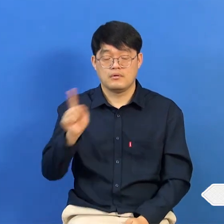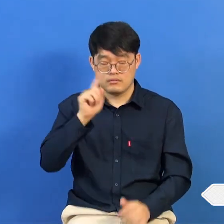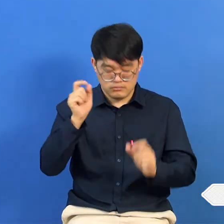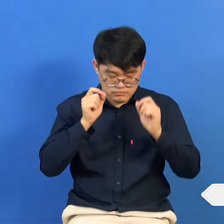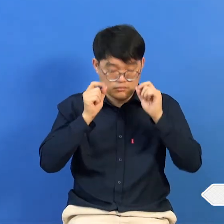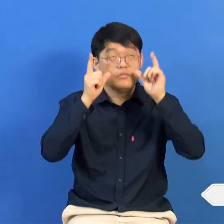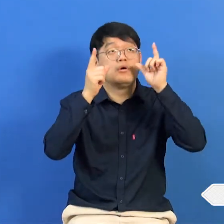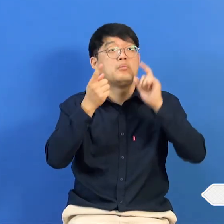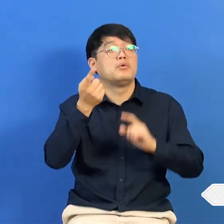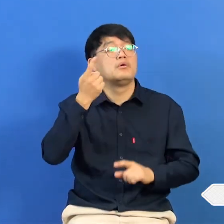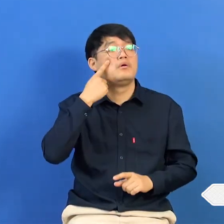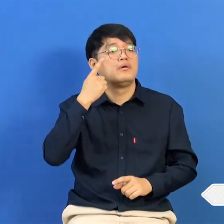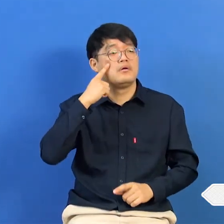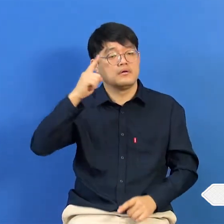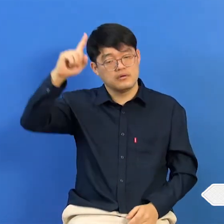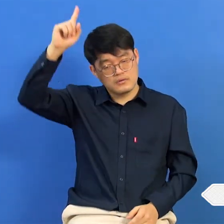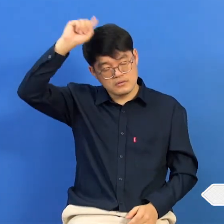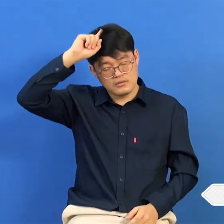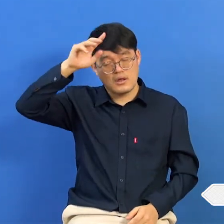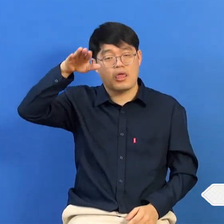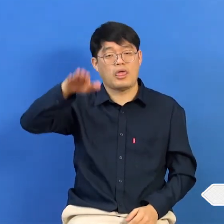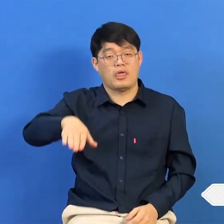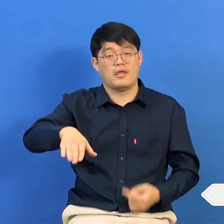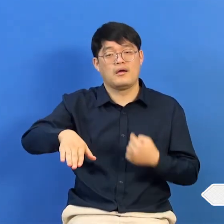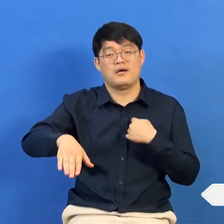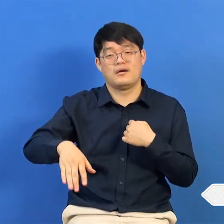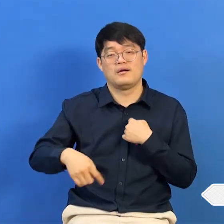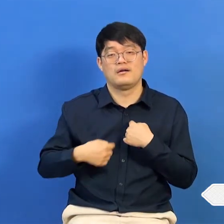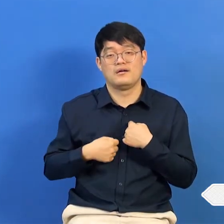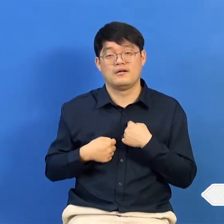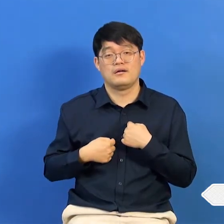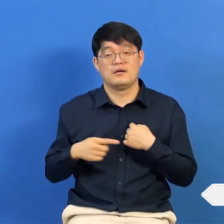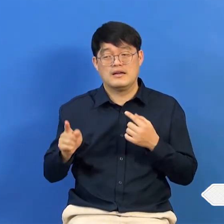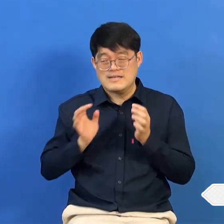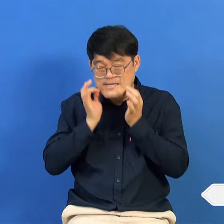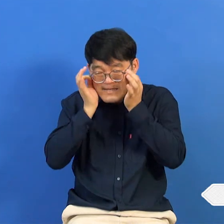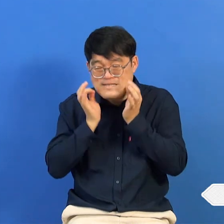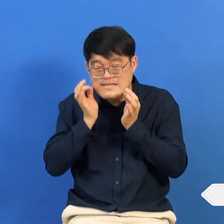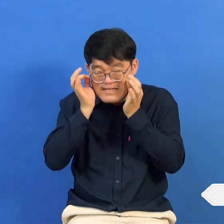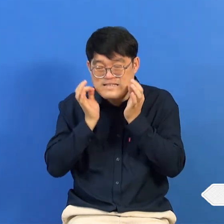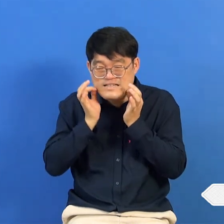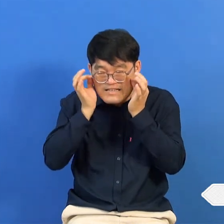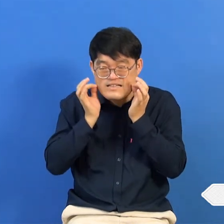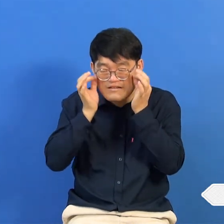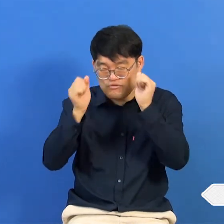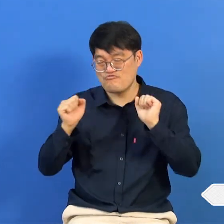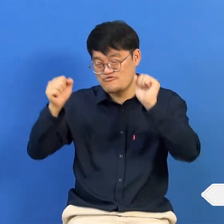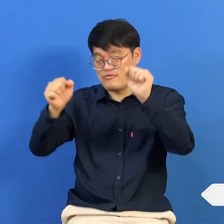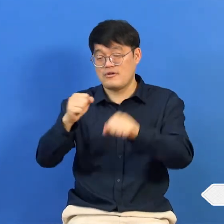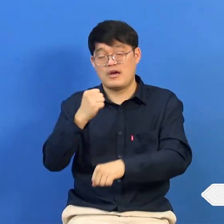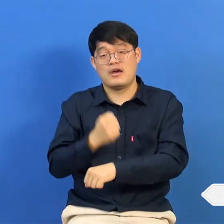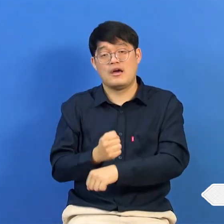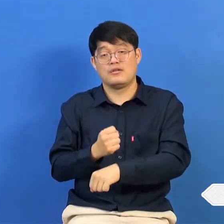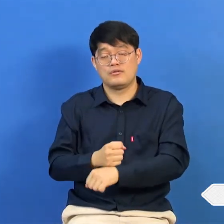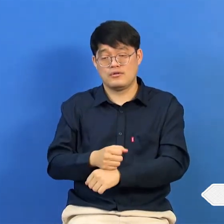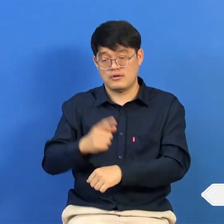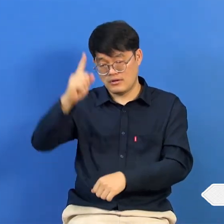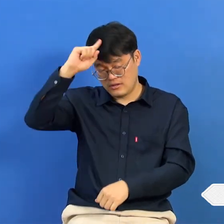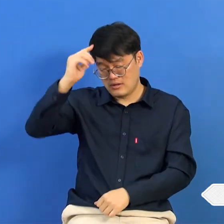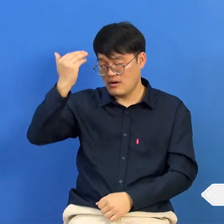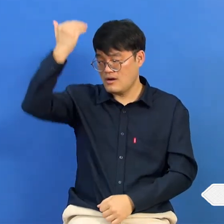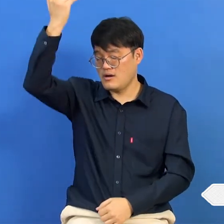떠보니까 반토막밖에 안 됩니다. 아무리 막 애를 써도 발부동을 치도 안 됩니다. 이런 억울한 일이 어디